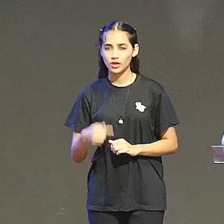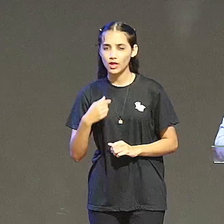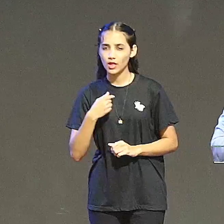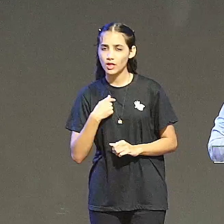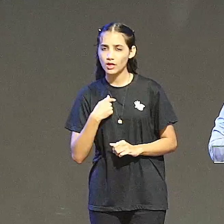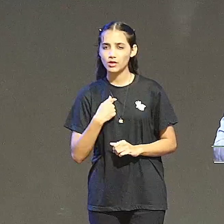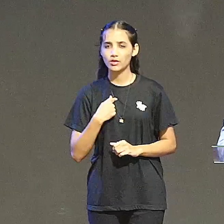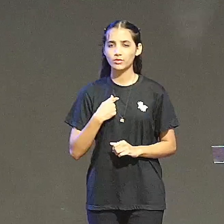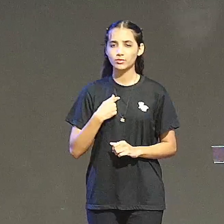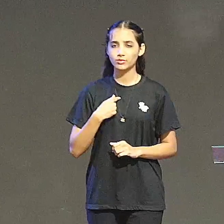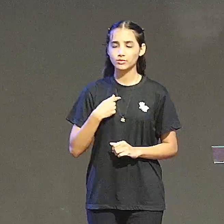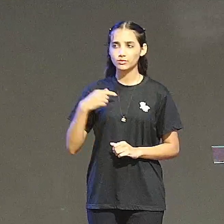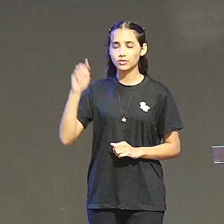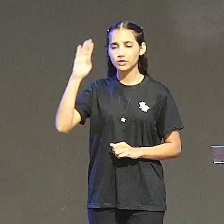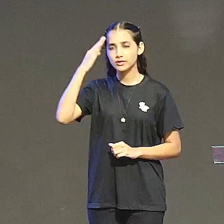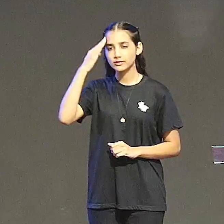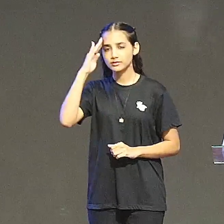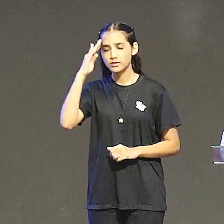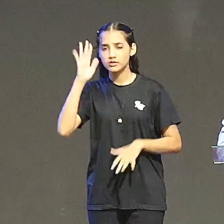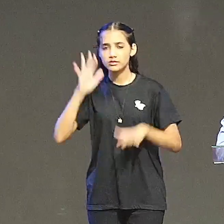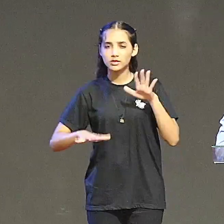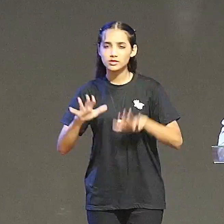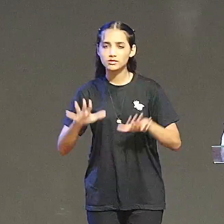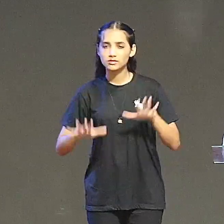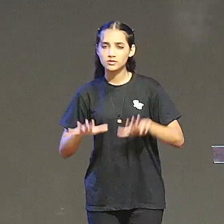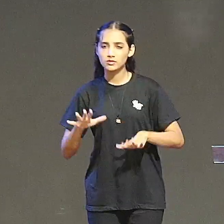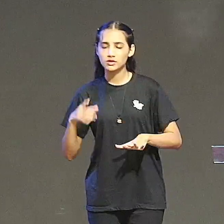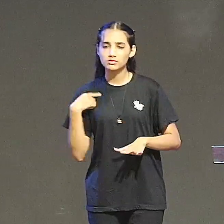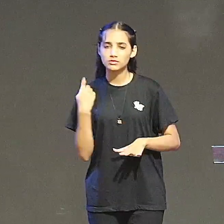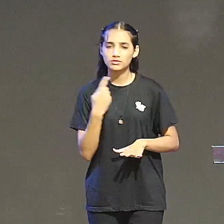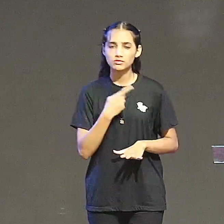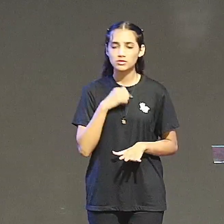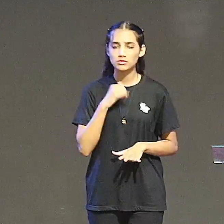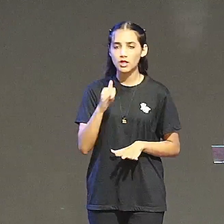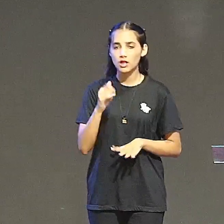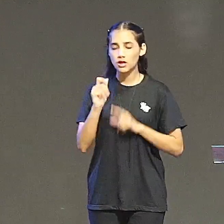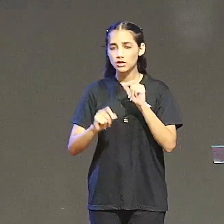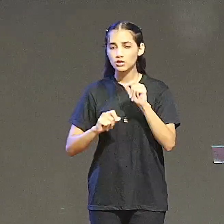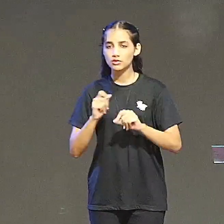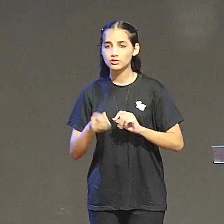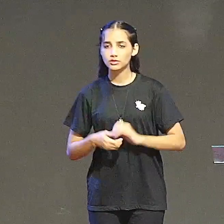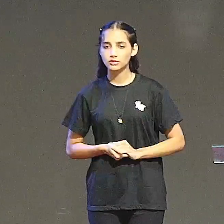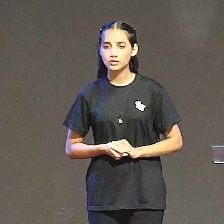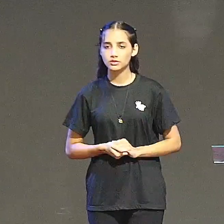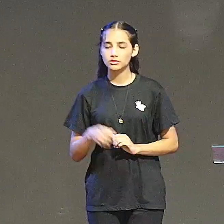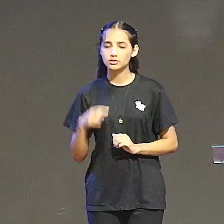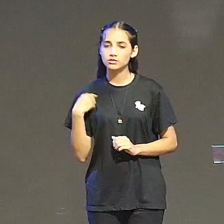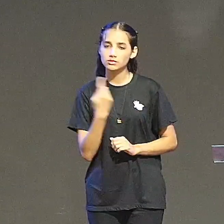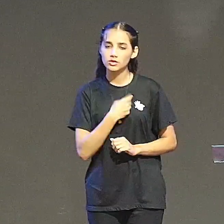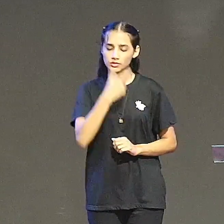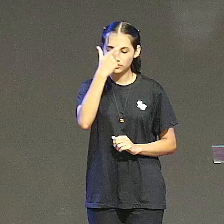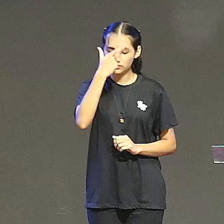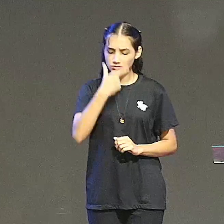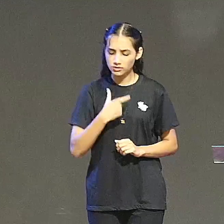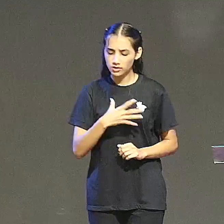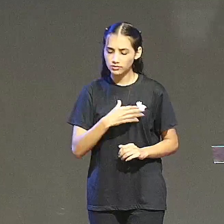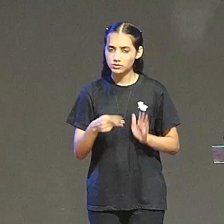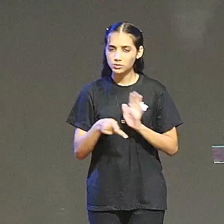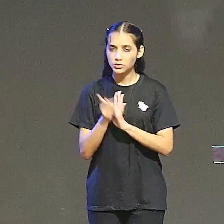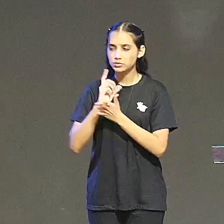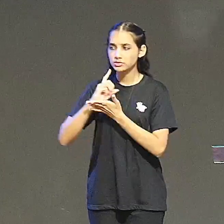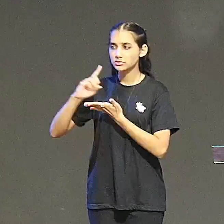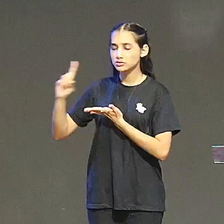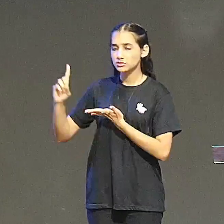que às vezes a gente usa tanta a expressão de filhos de Deus que a gente acaba meio que eu não diria banalizando mas